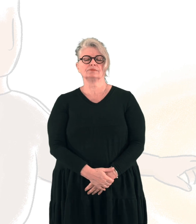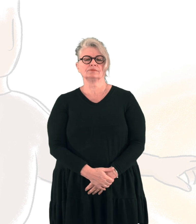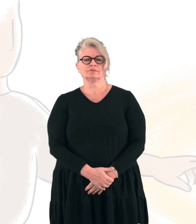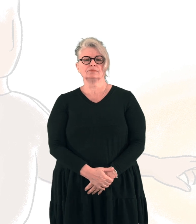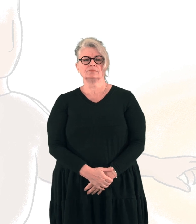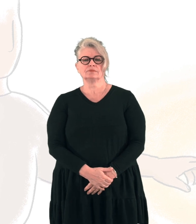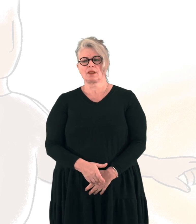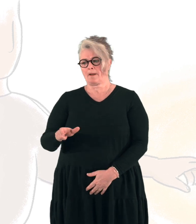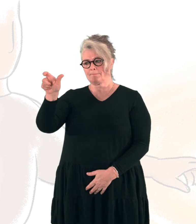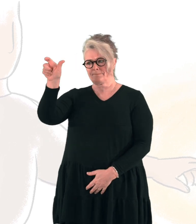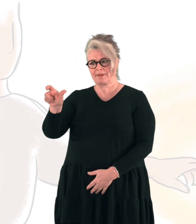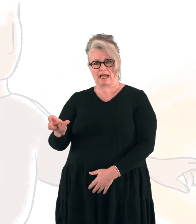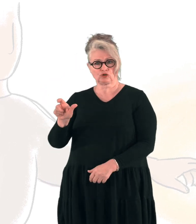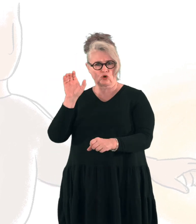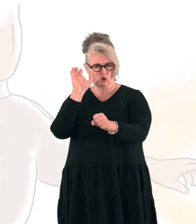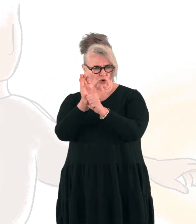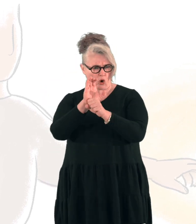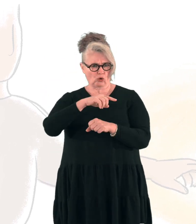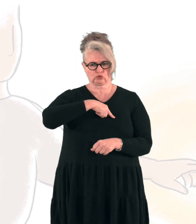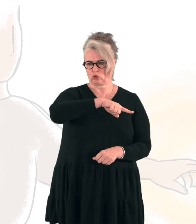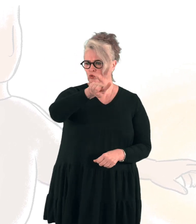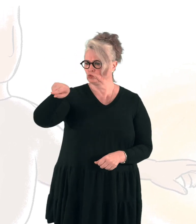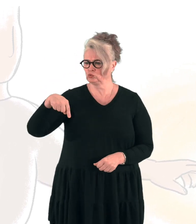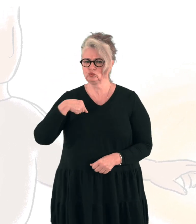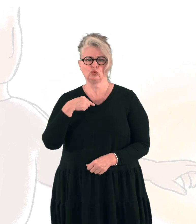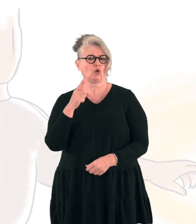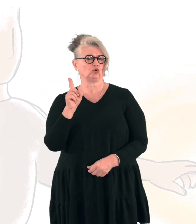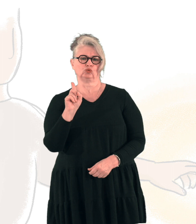après celui qui n'est pas contre nous est pour